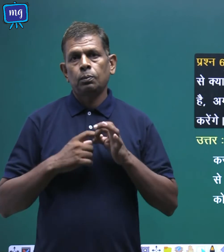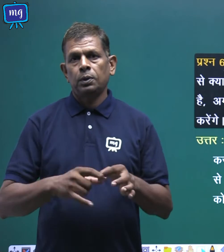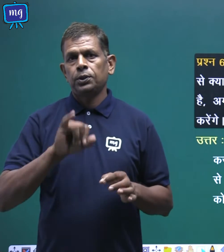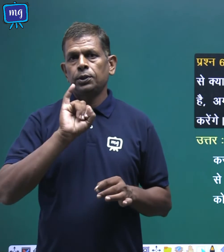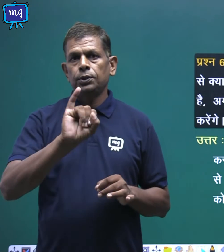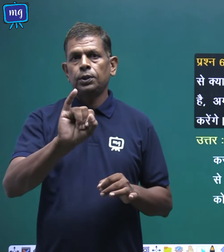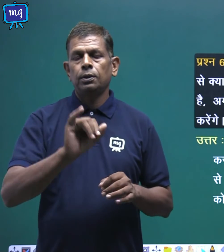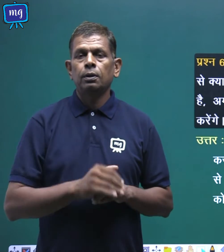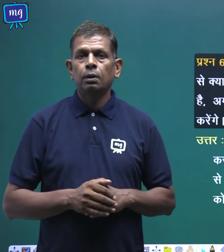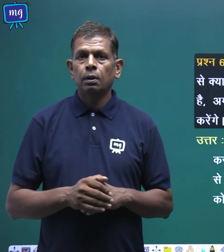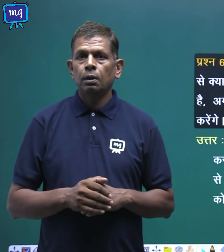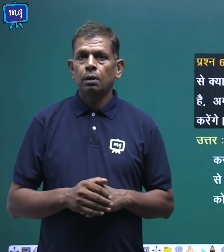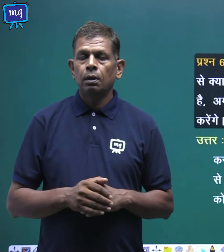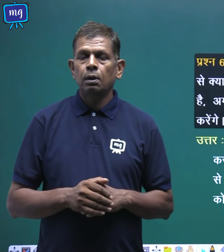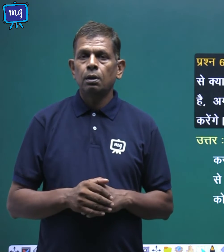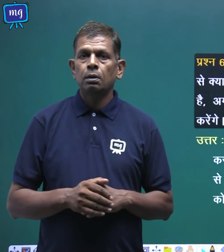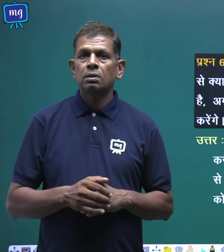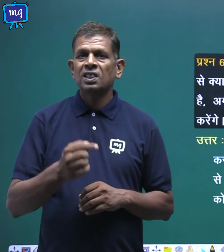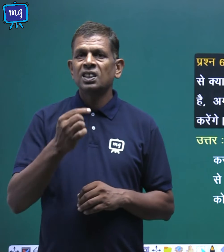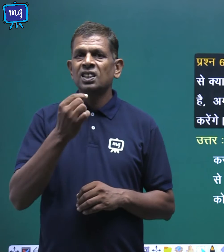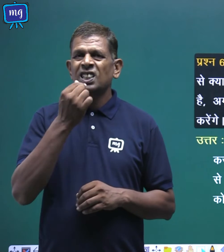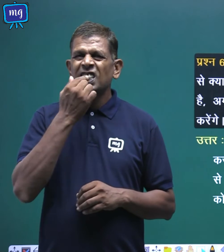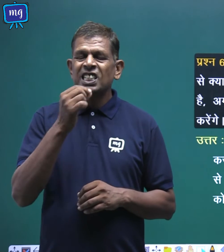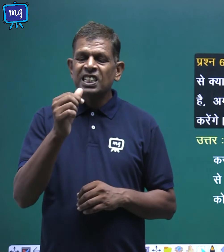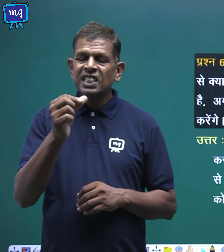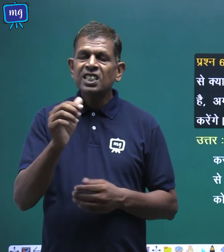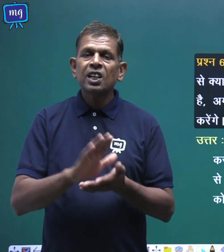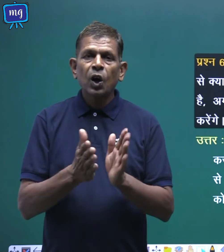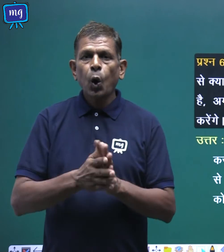प्रश्न 6, आटे और चीनी के